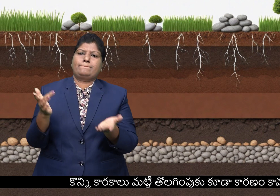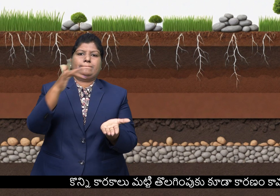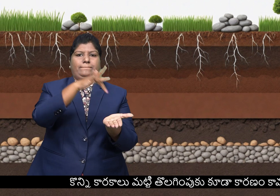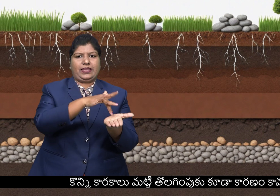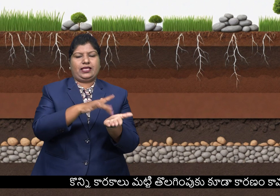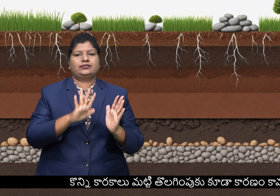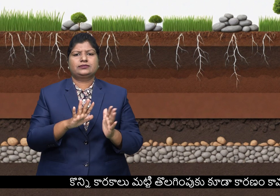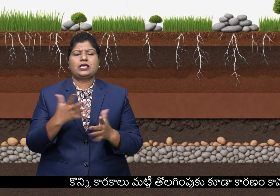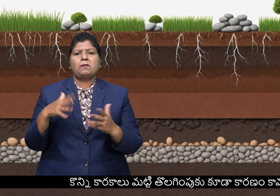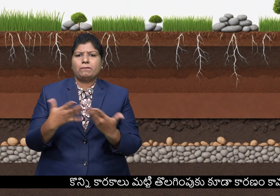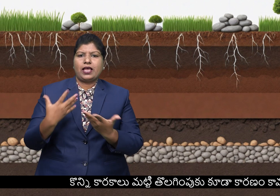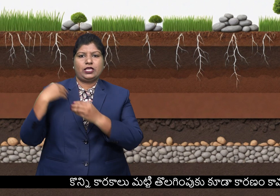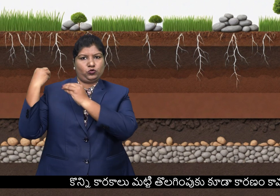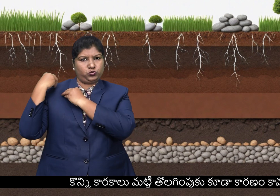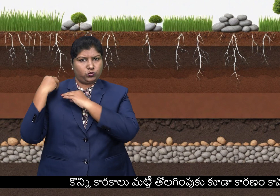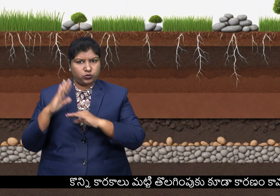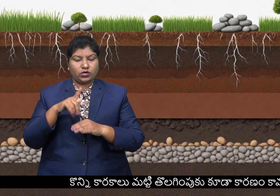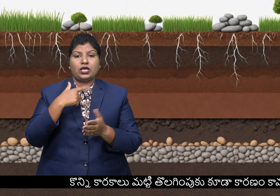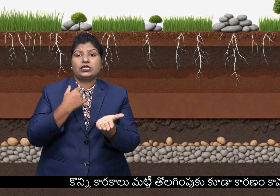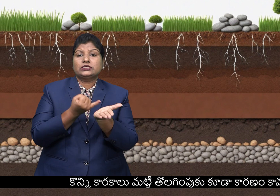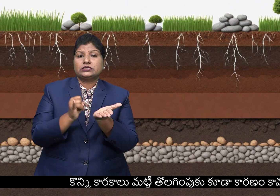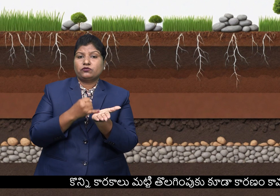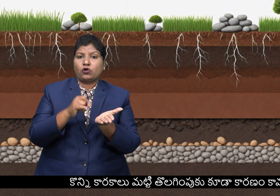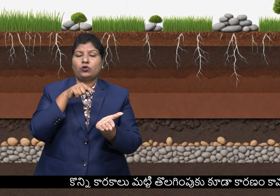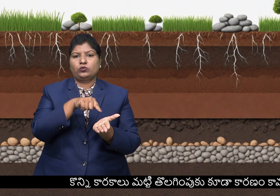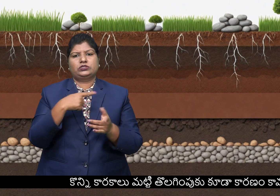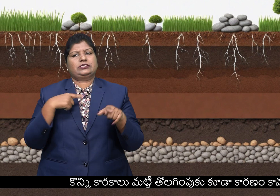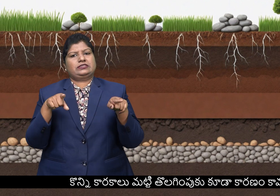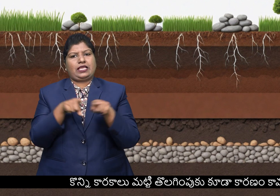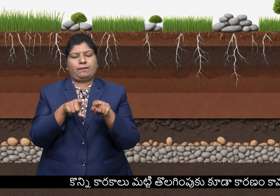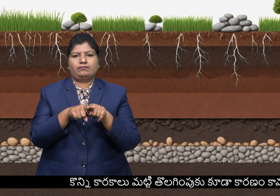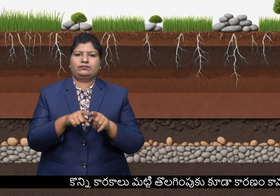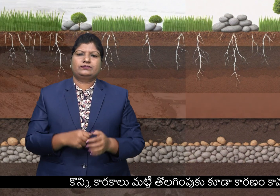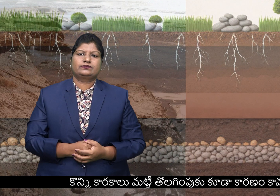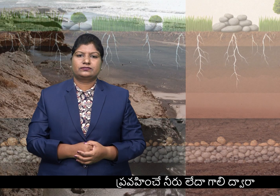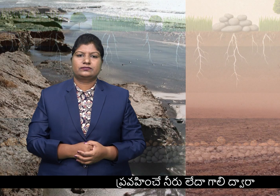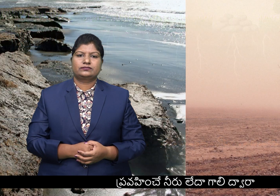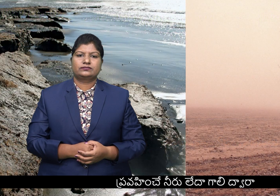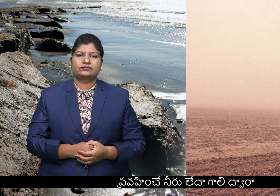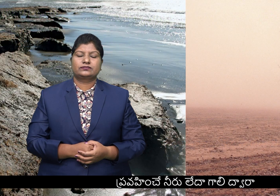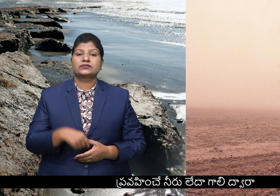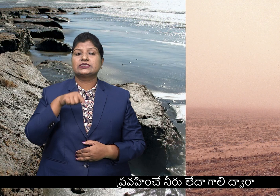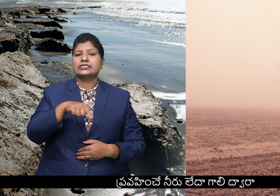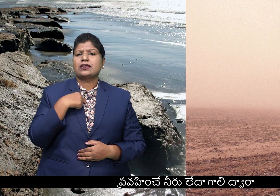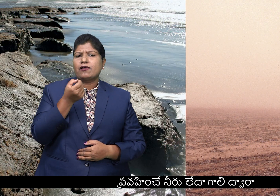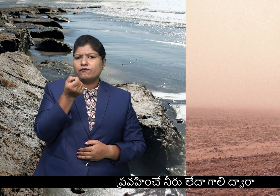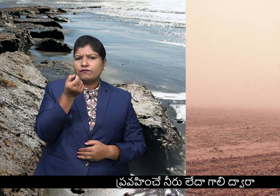కొన్ని కారకాలు మట్టి తొలగింపుకు కూడా కారణం కావచ్చు. ప్రవహించే నీరు లేదా గాలి